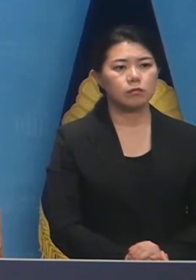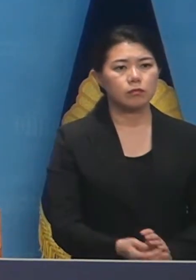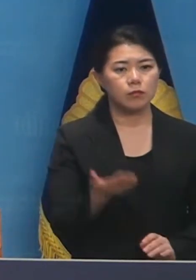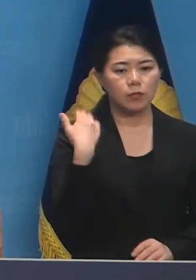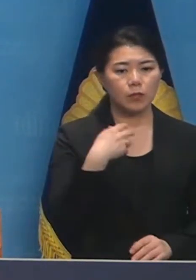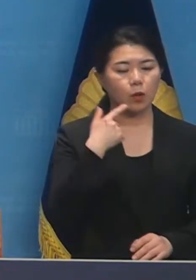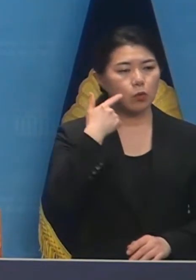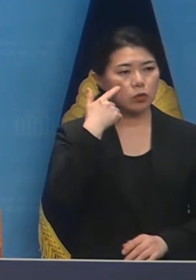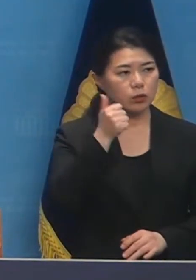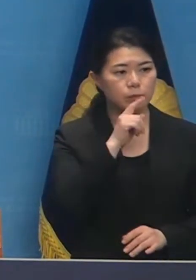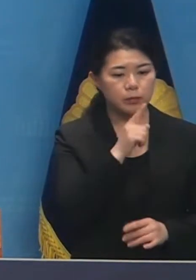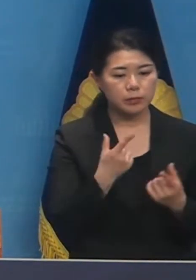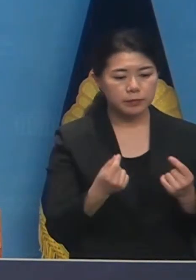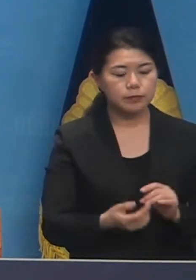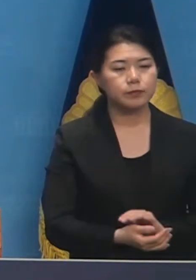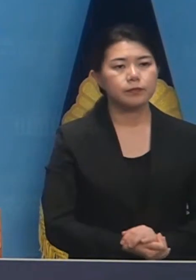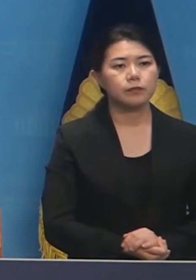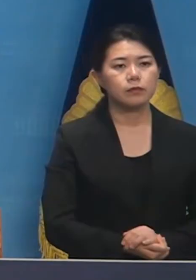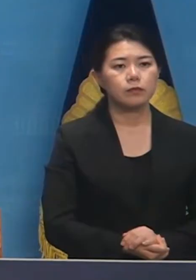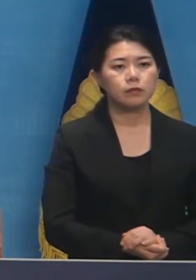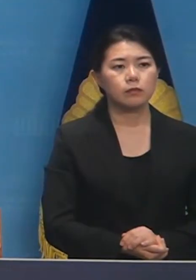방금 목사님께서 말씀하셔서